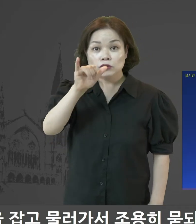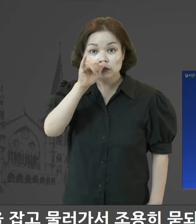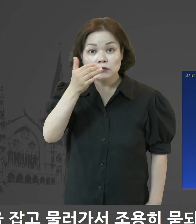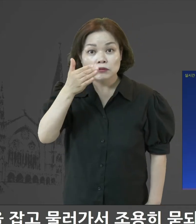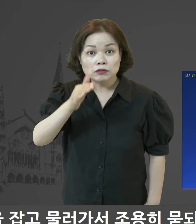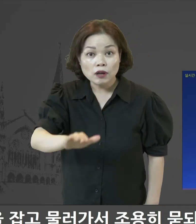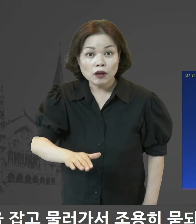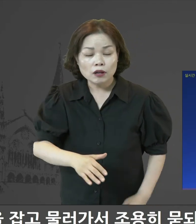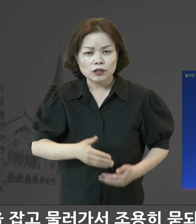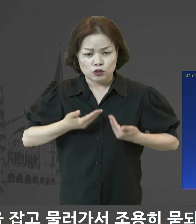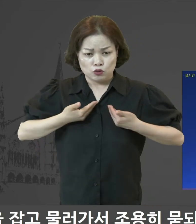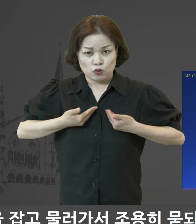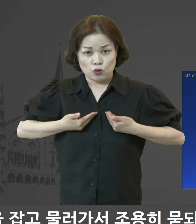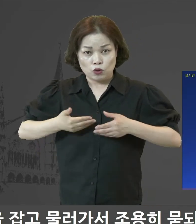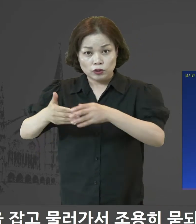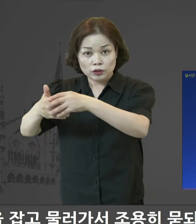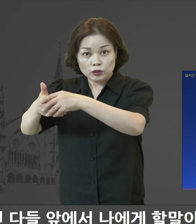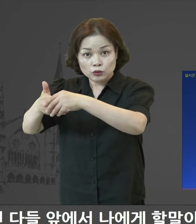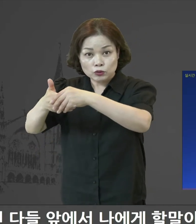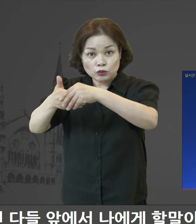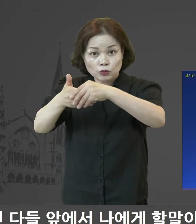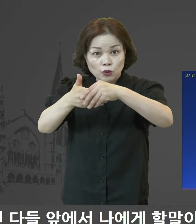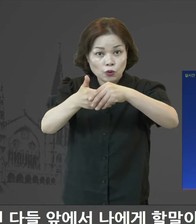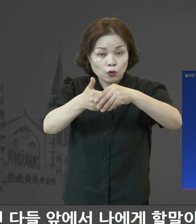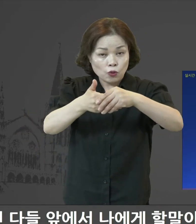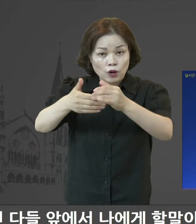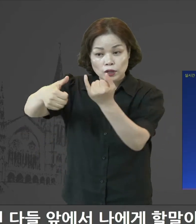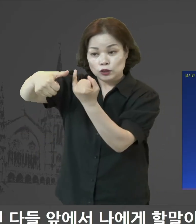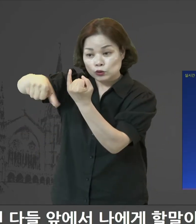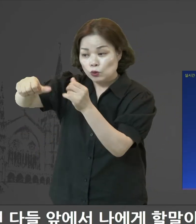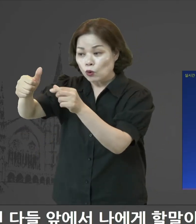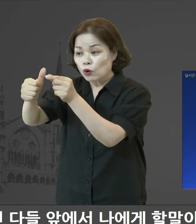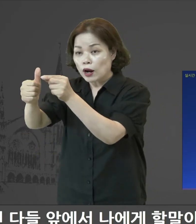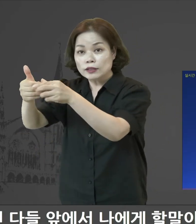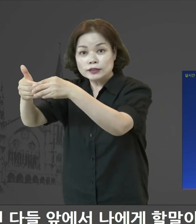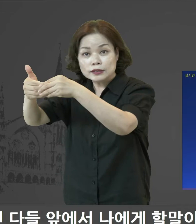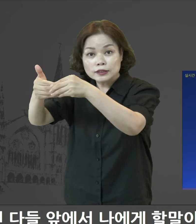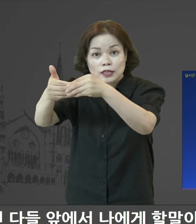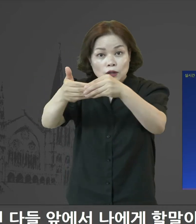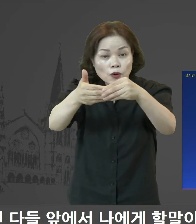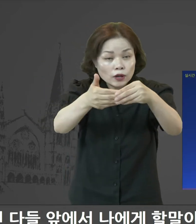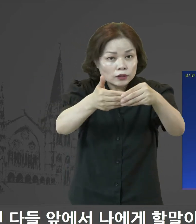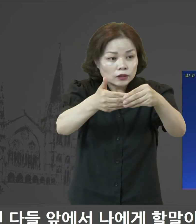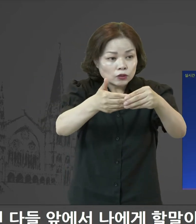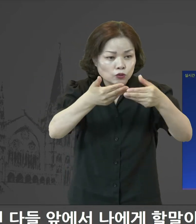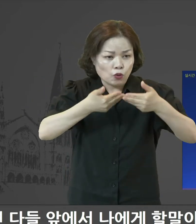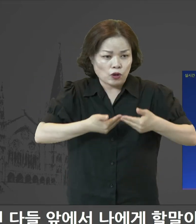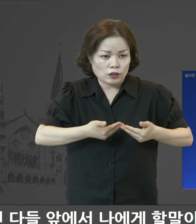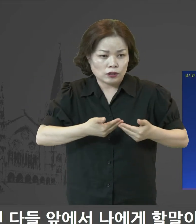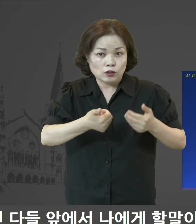텐데, 조용히 손을 붙잡고 조용한 곳에 가서 물어보는 거예요. 왜 그랬을까요?